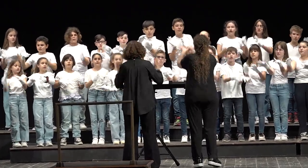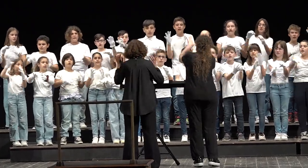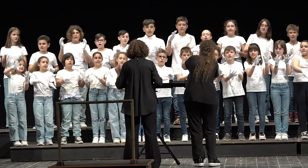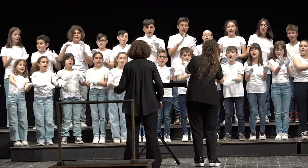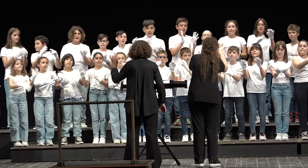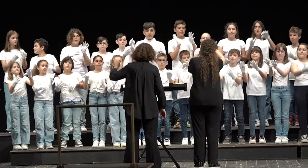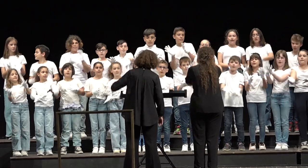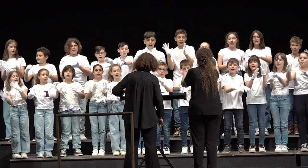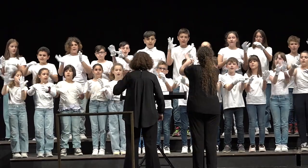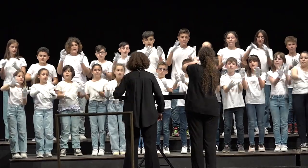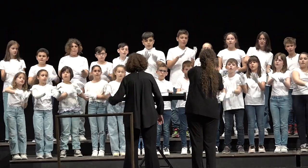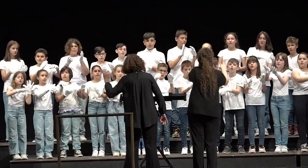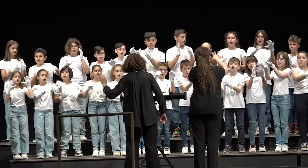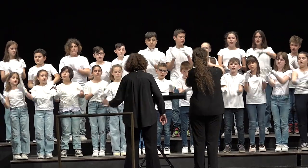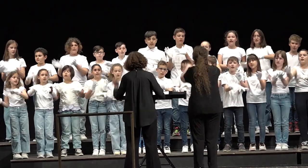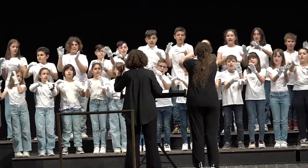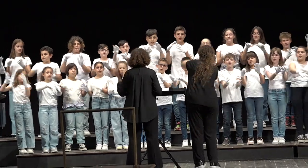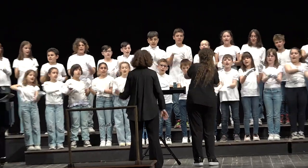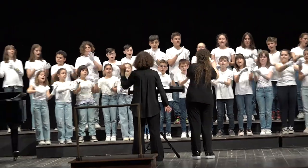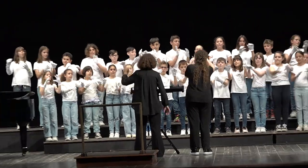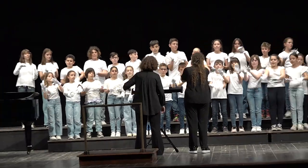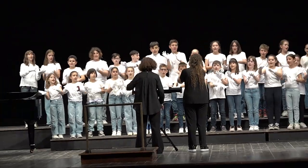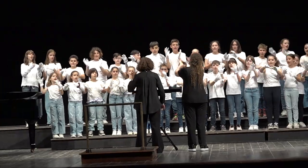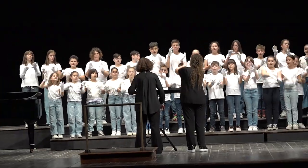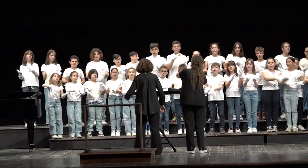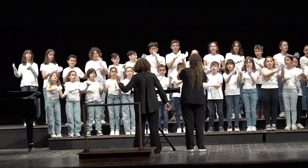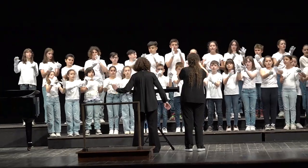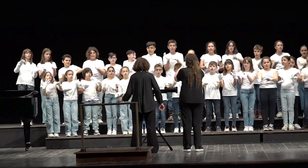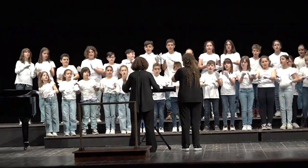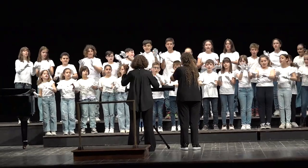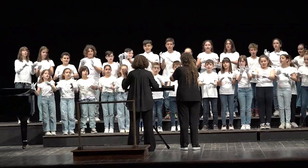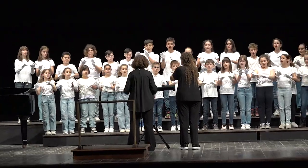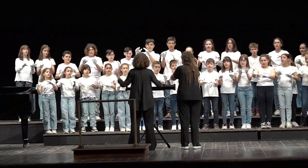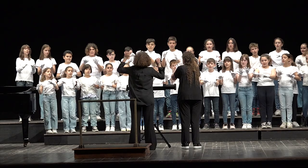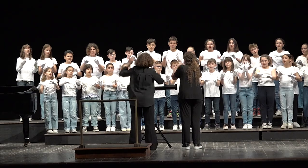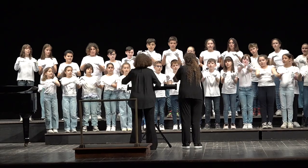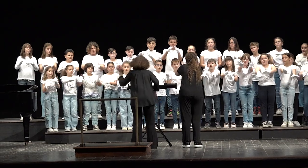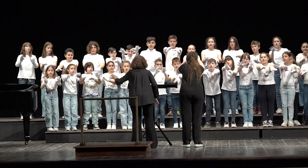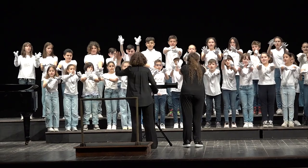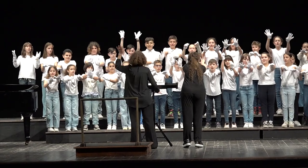Fucci, sempre Fucci, sempre Fucci, Fucci!